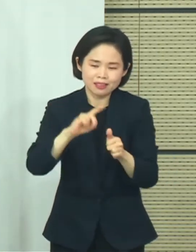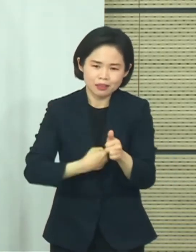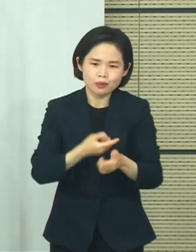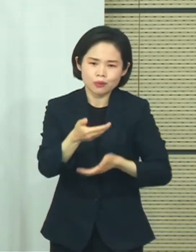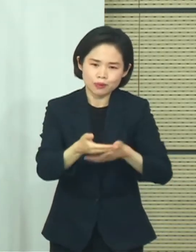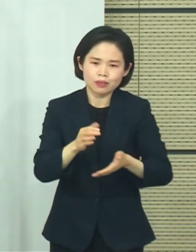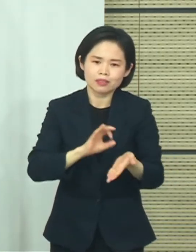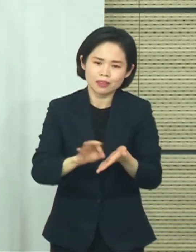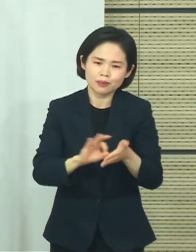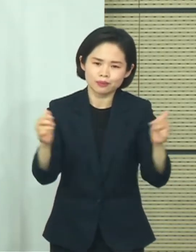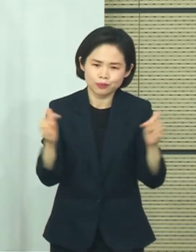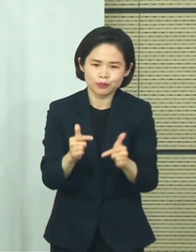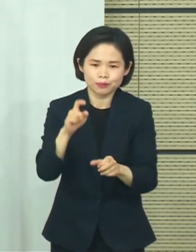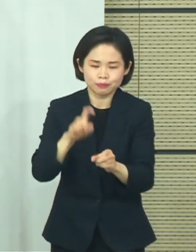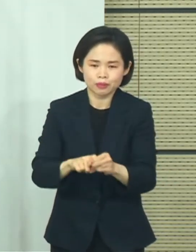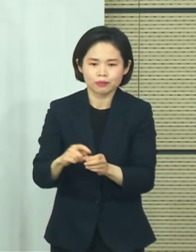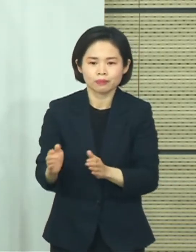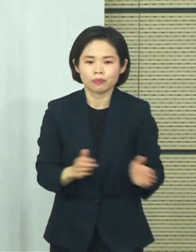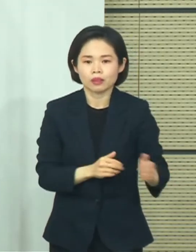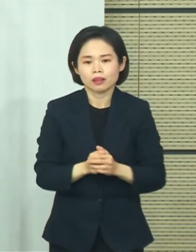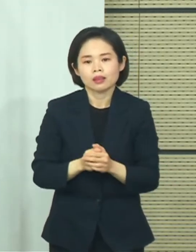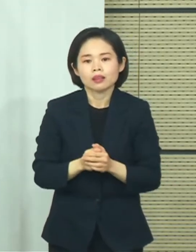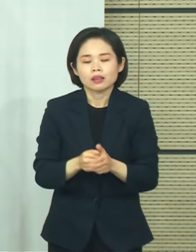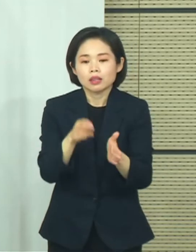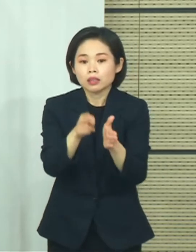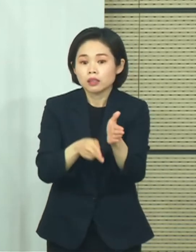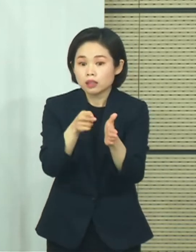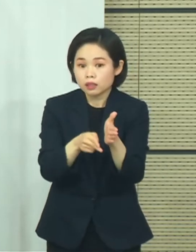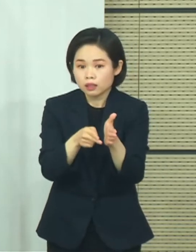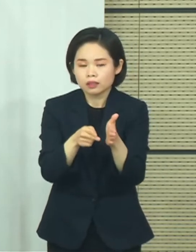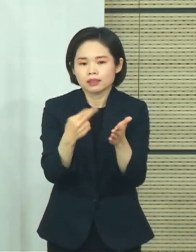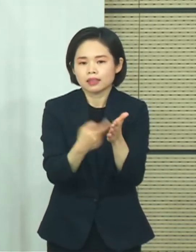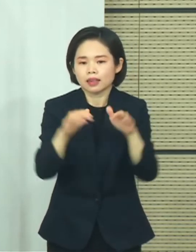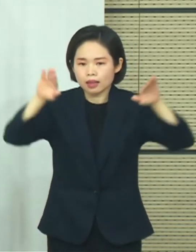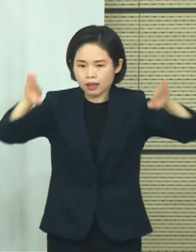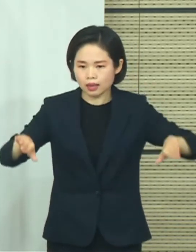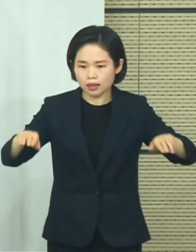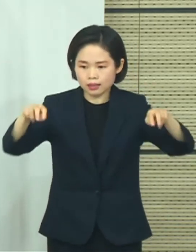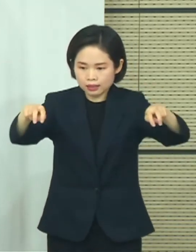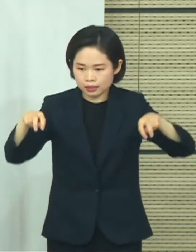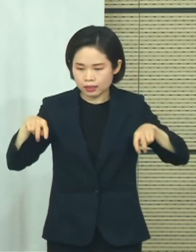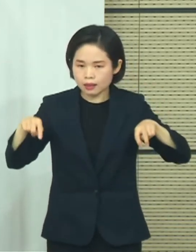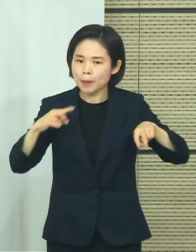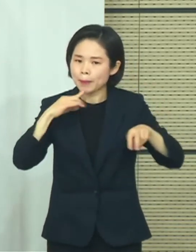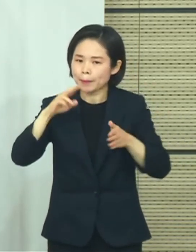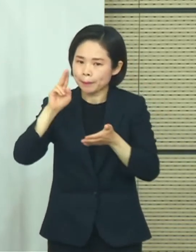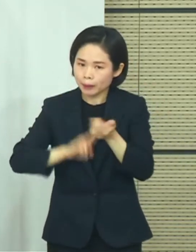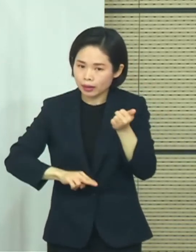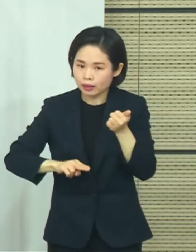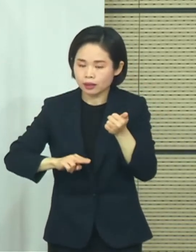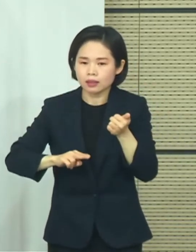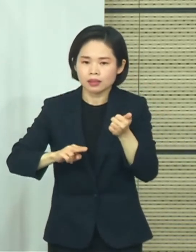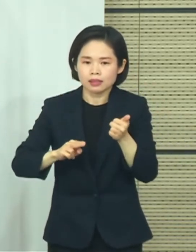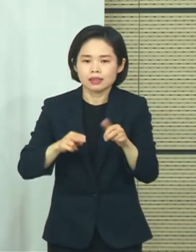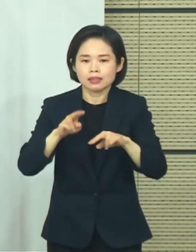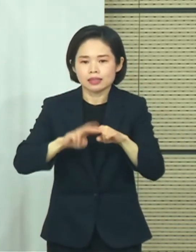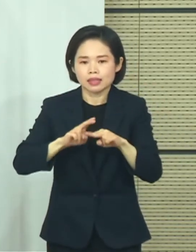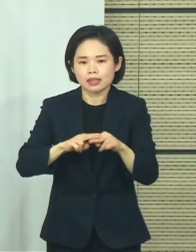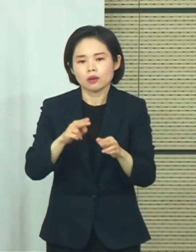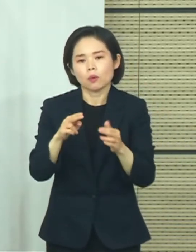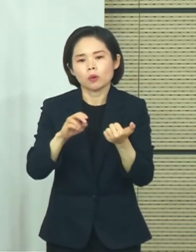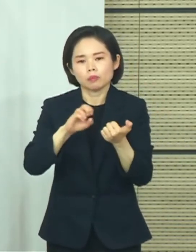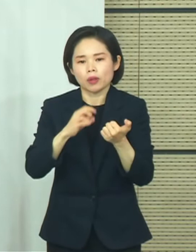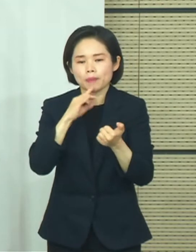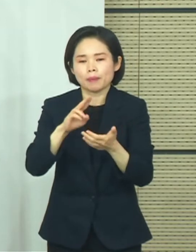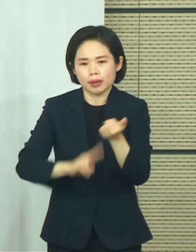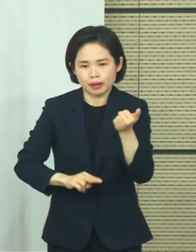대중교통의 경우에는 철 또는 참가자 승만 판매 하여 판매 비율을 50% 로 제안하고 퍼스는